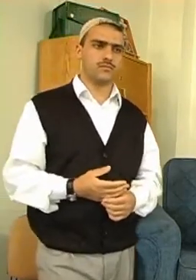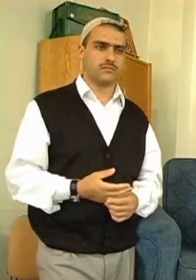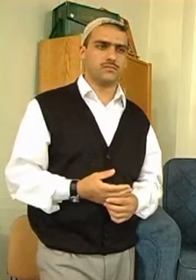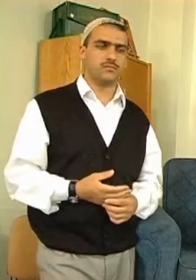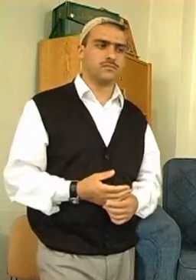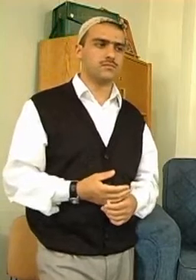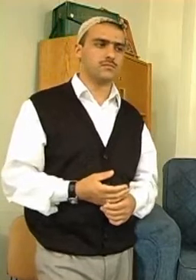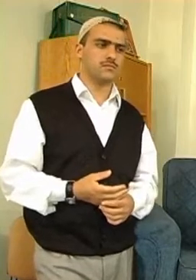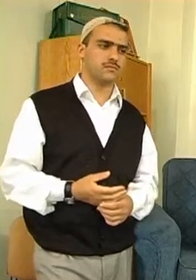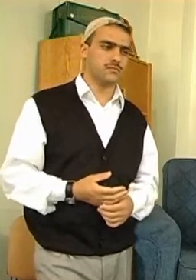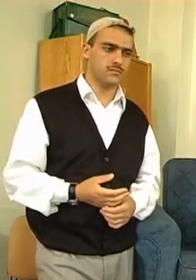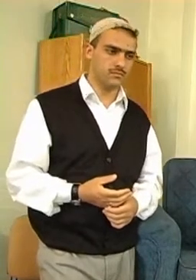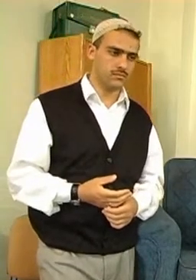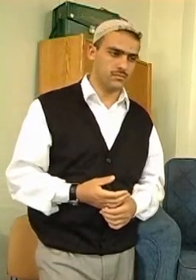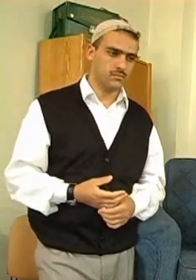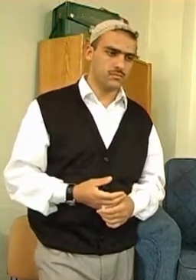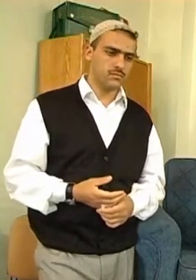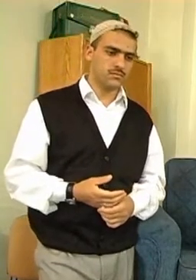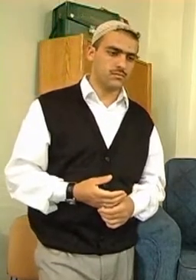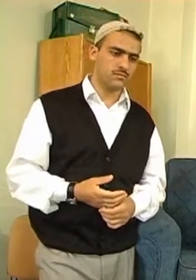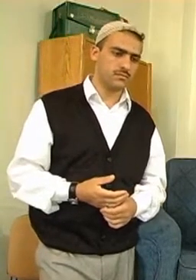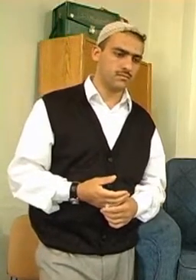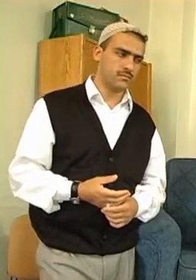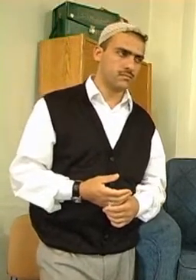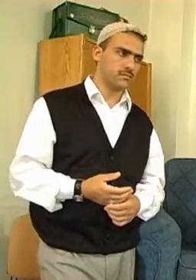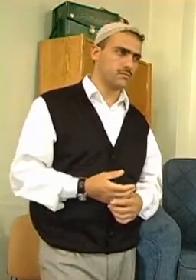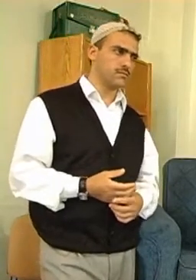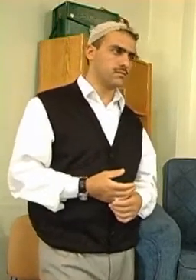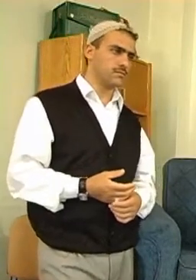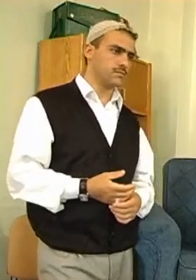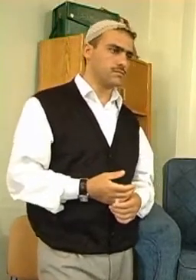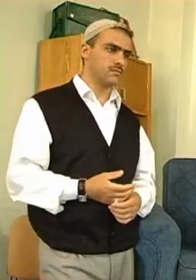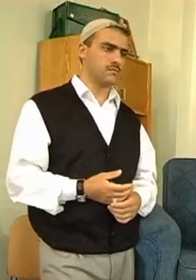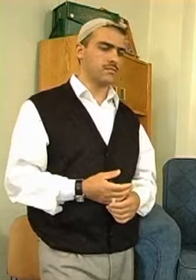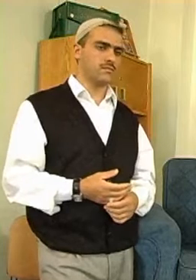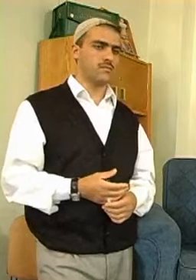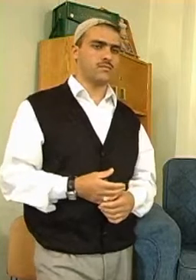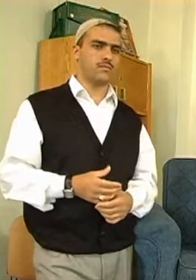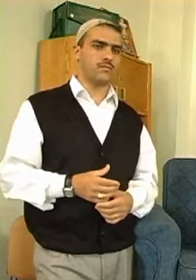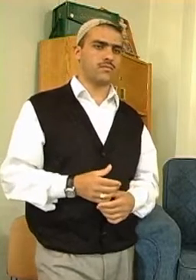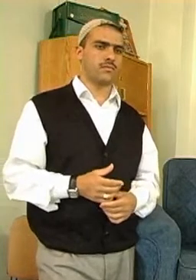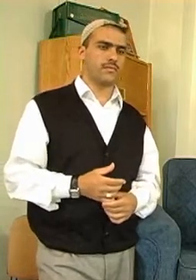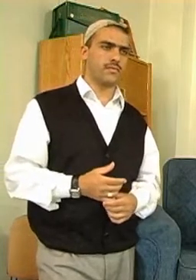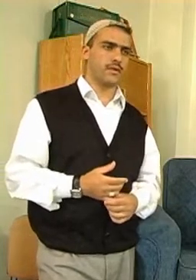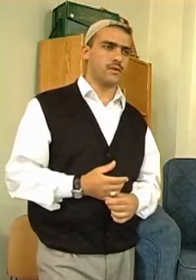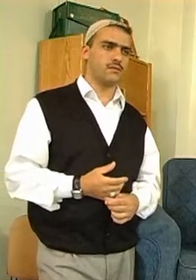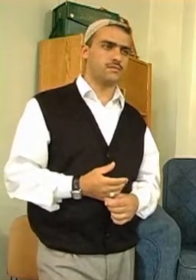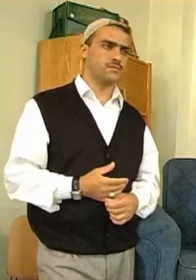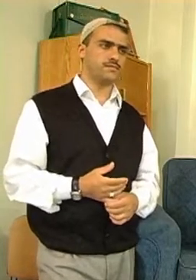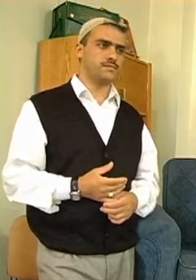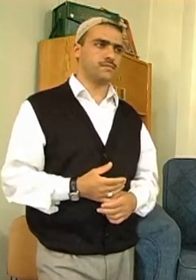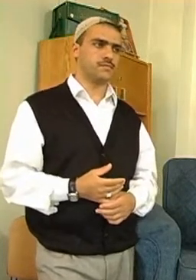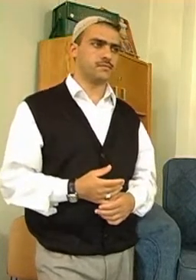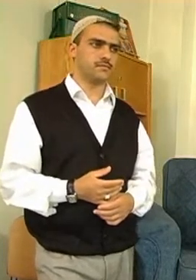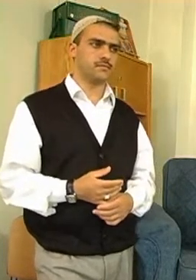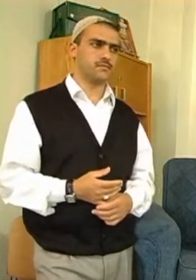olurlar. Ehemmiyeti yalnız madde-i hayvaniyeye bakar. Maddenin gayesi ve meyvesi